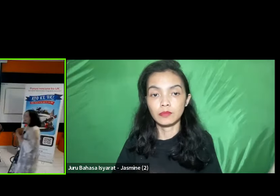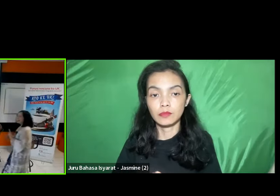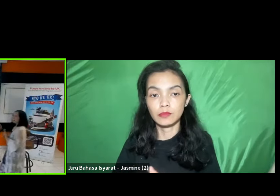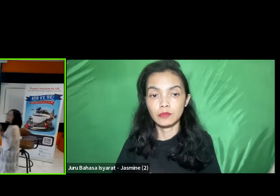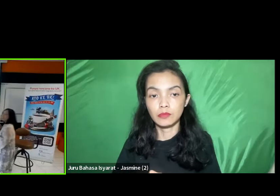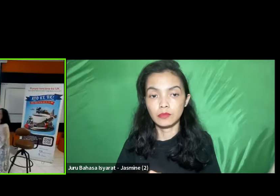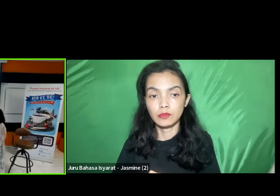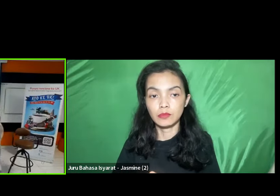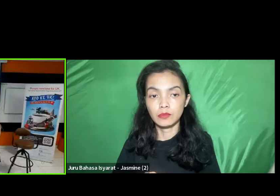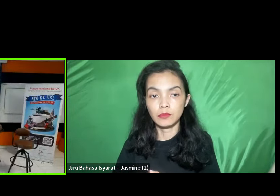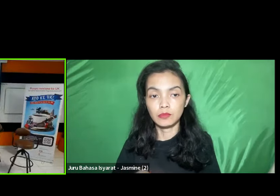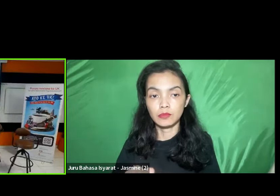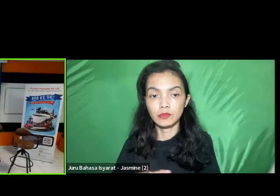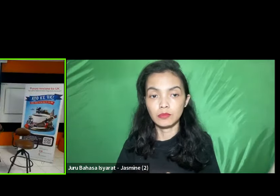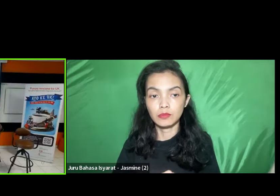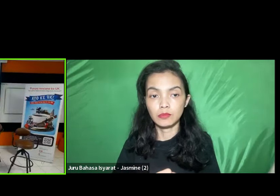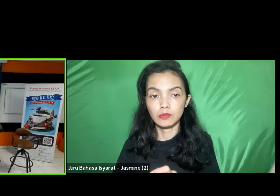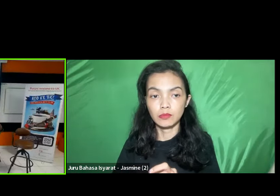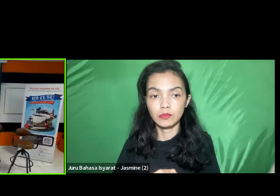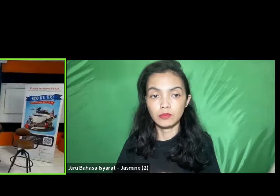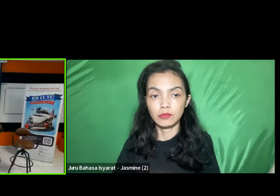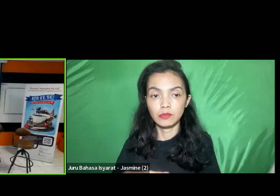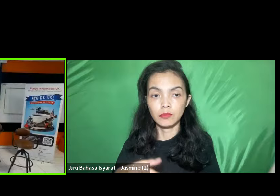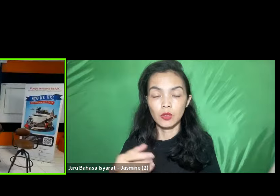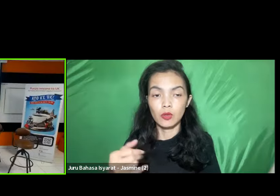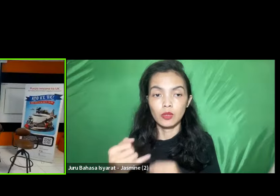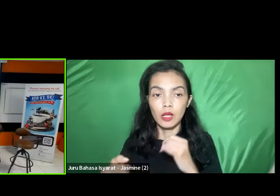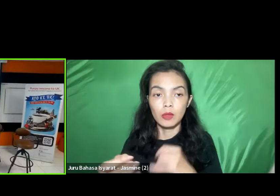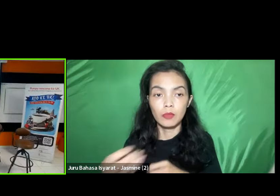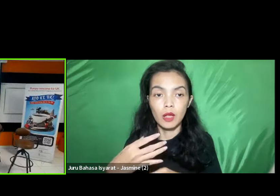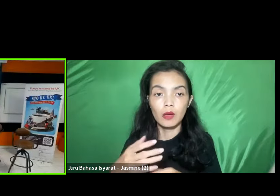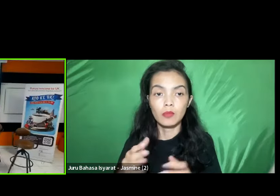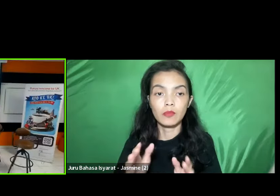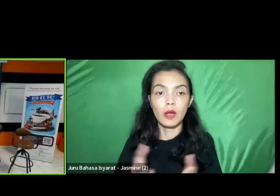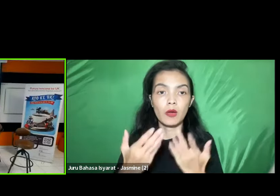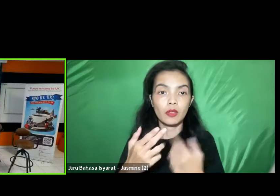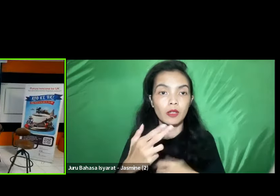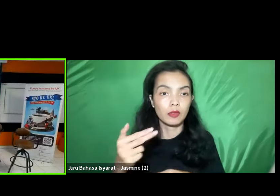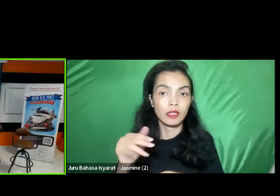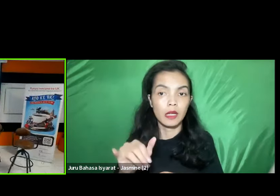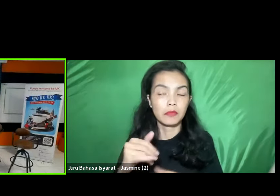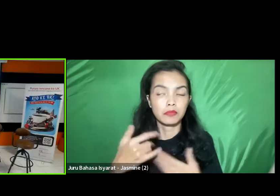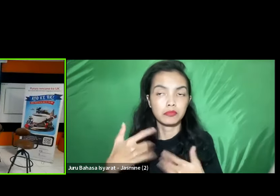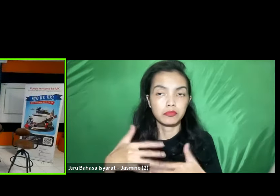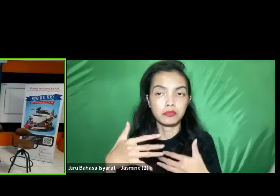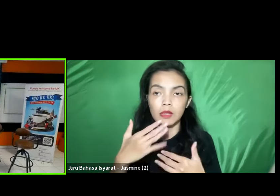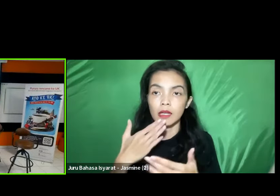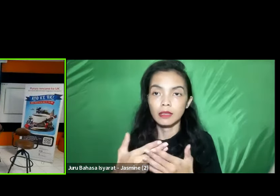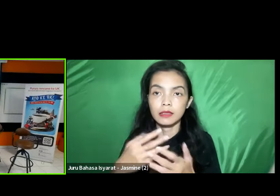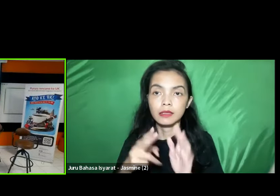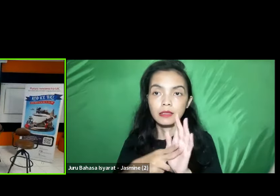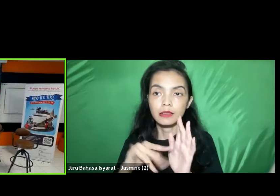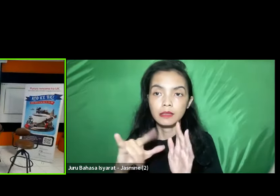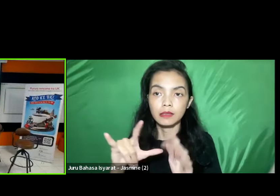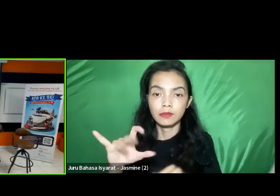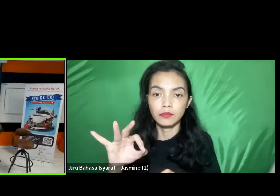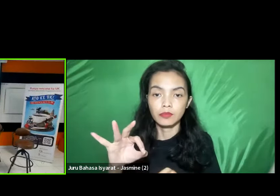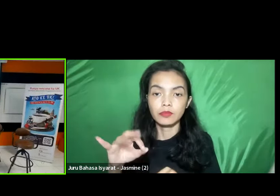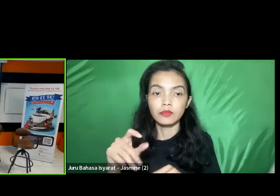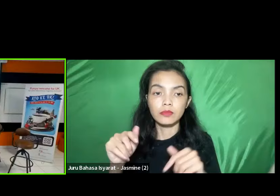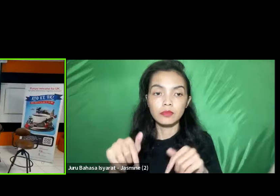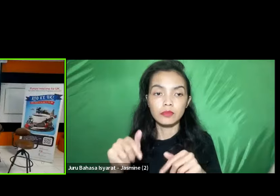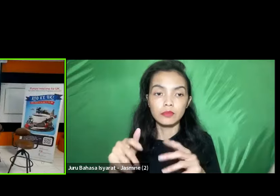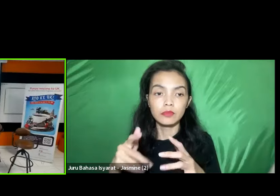kasih terakhirnya membangun Indonesia ya Terima kasih kak ro Oke Eh teman-teman ini kita sekarang akan mendengarkan